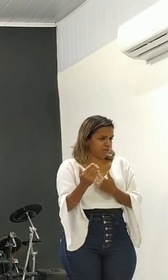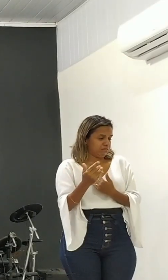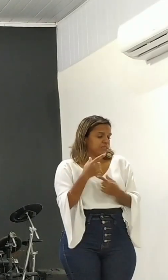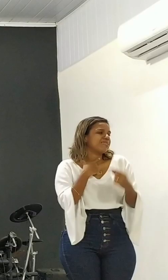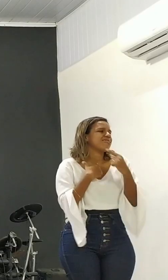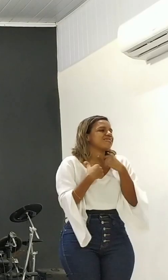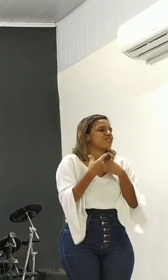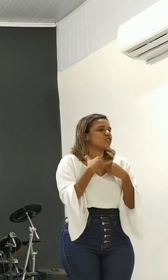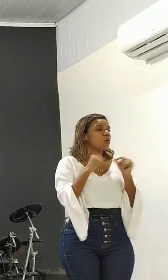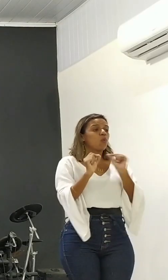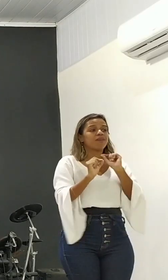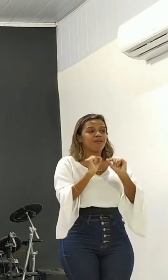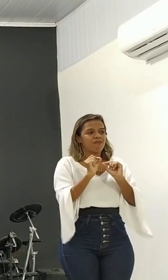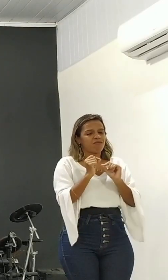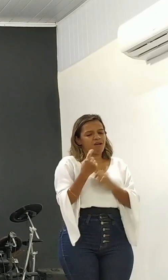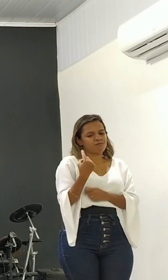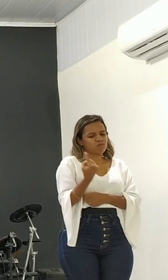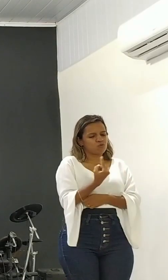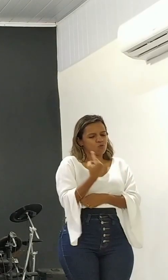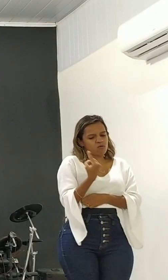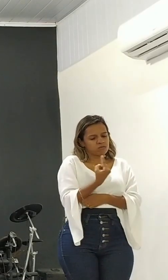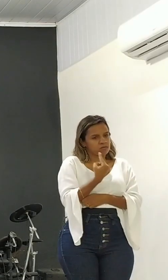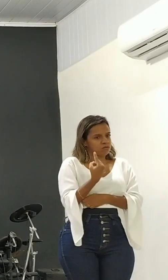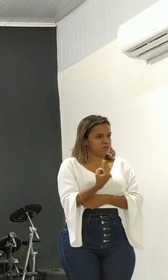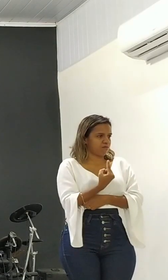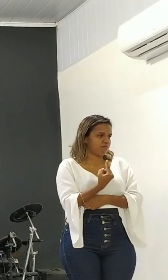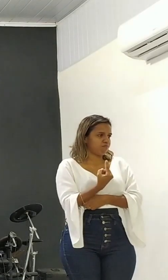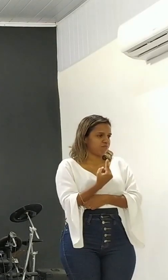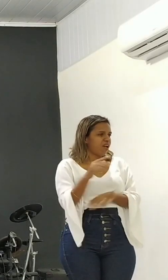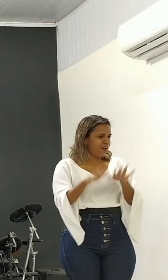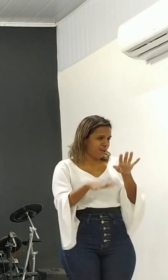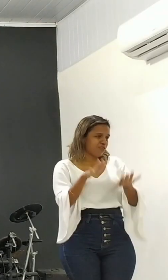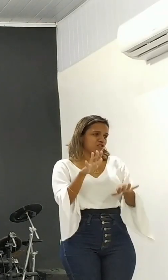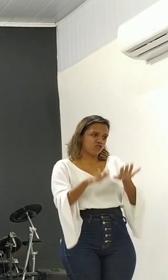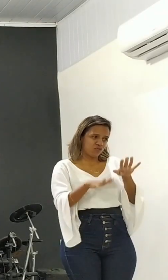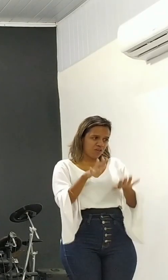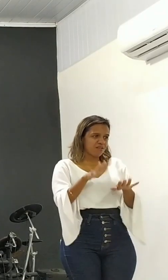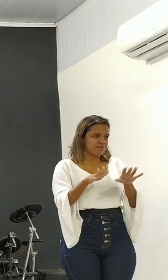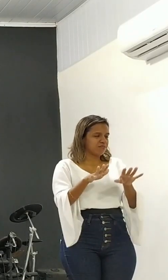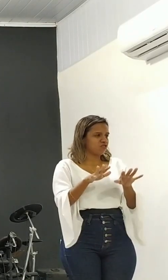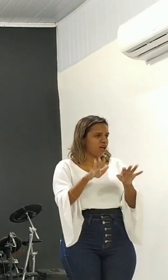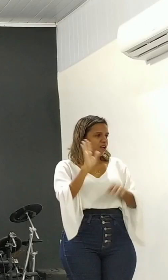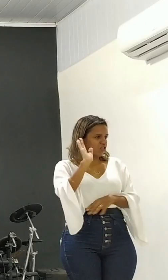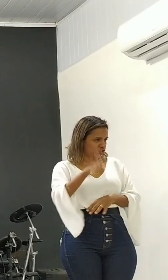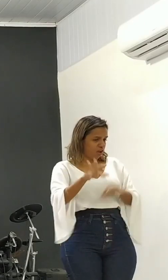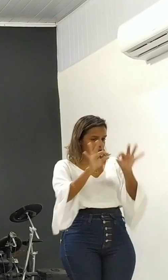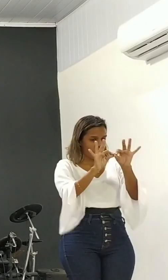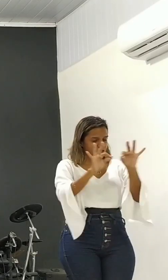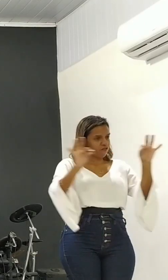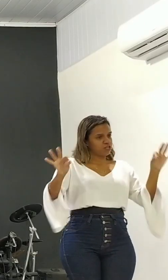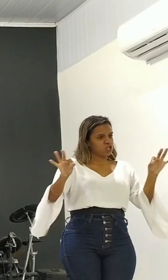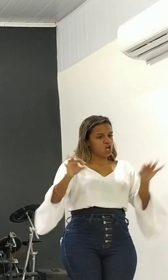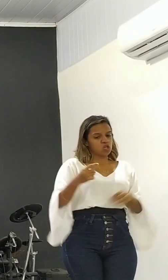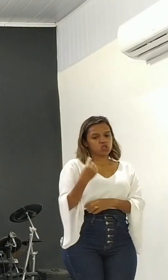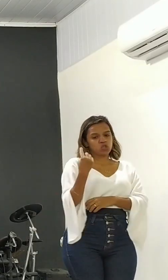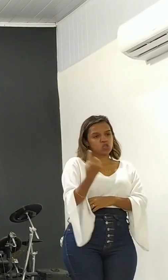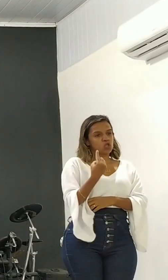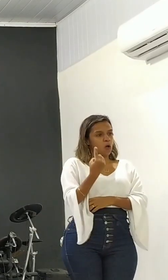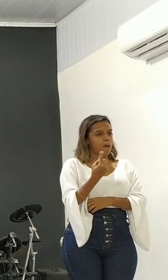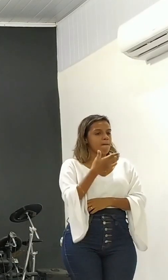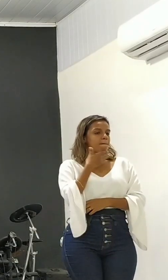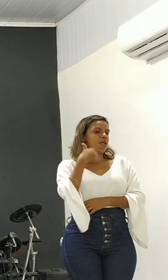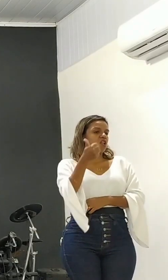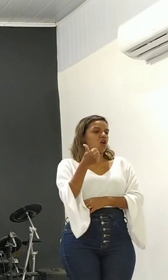desejam ficar só. E quantas vezes nós já ouvimos essa frase: antes só do que